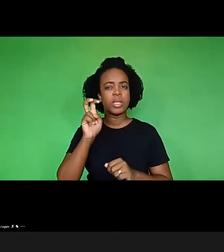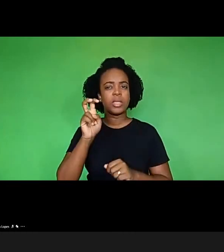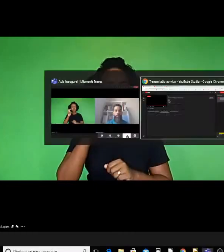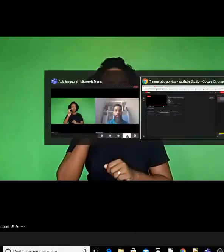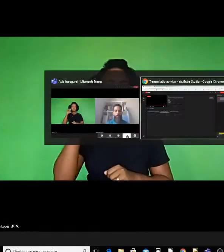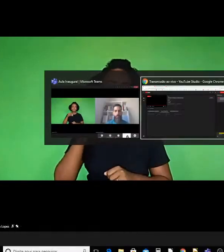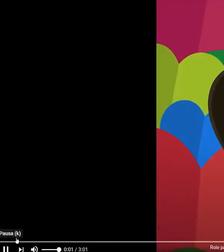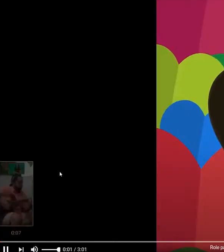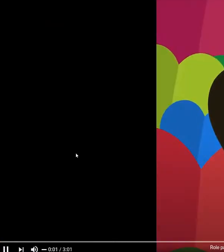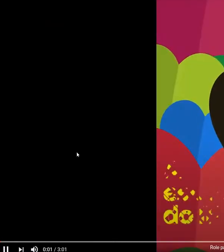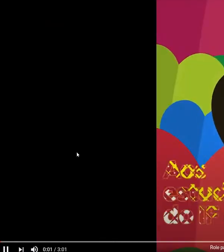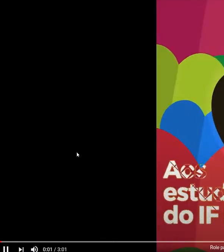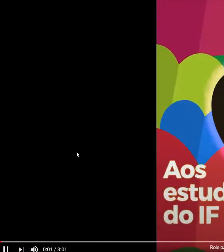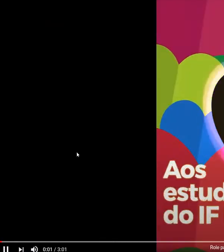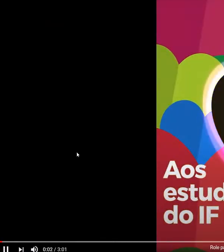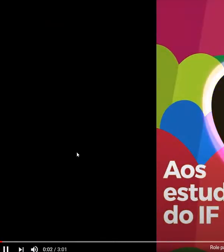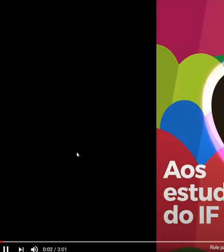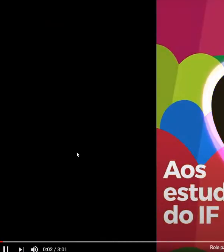favor.